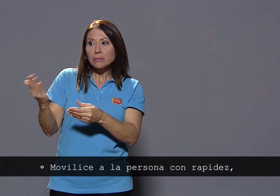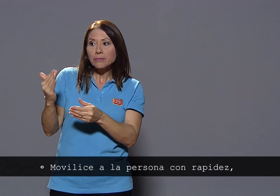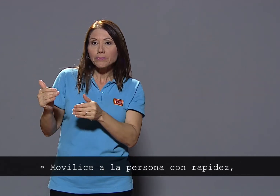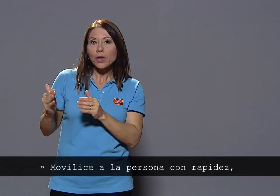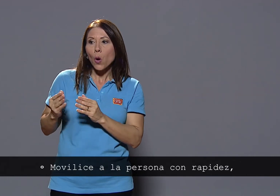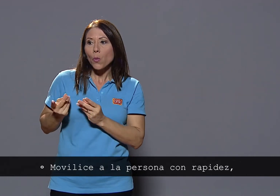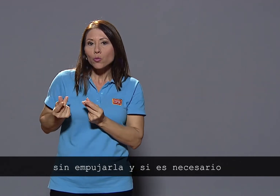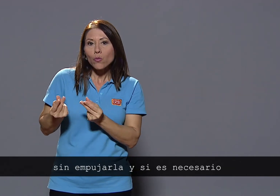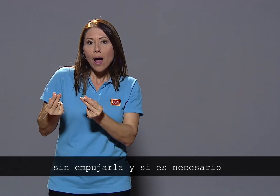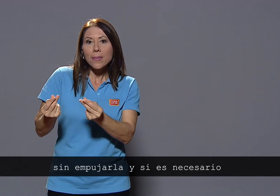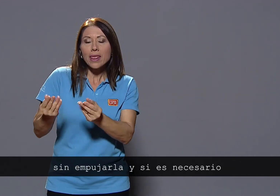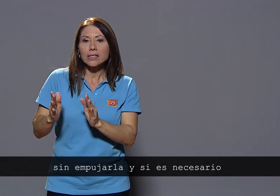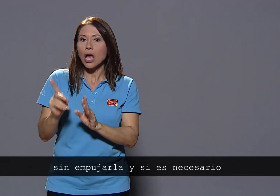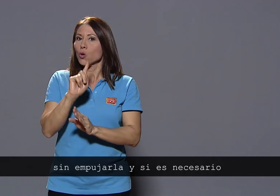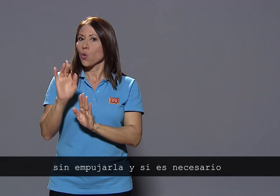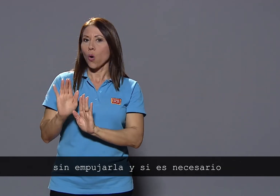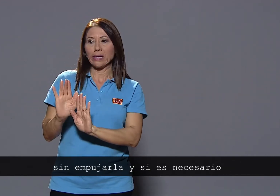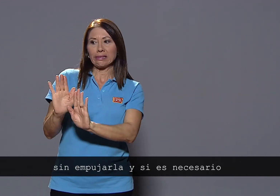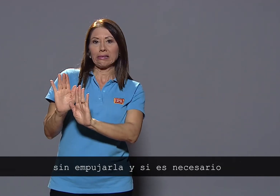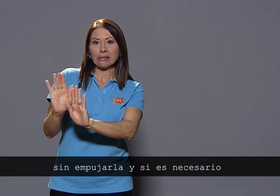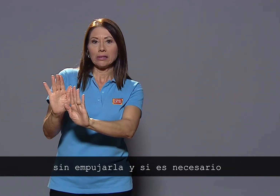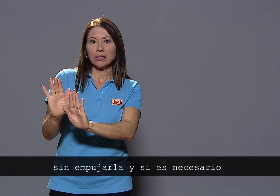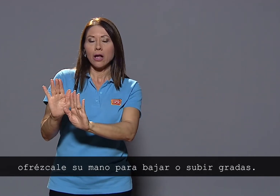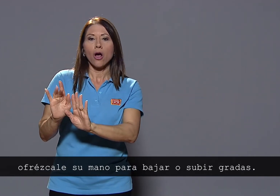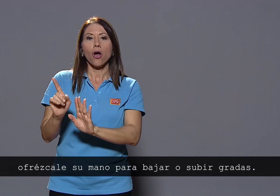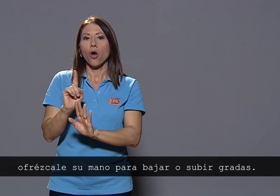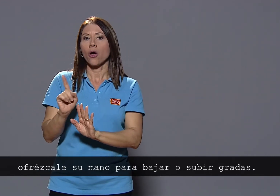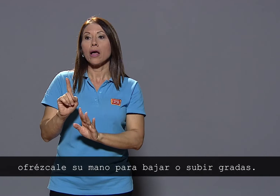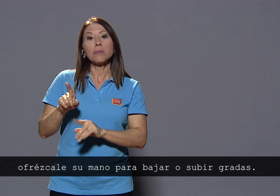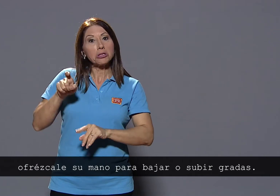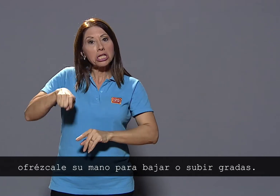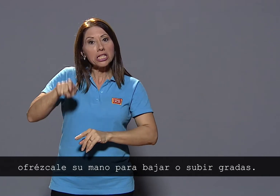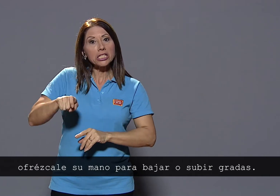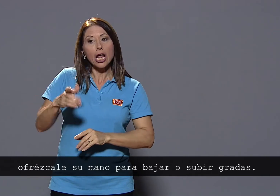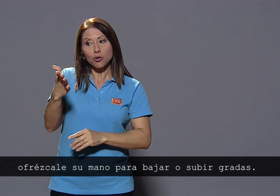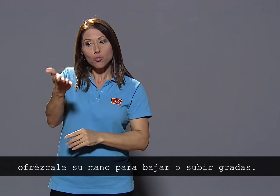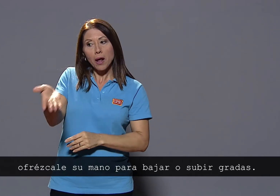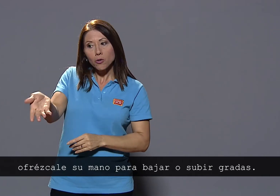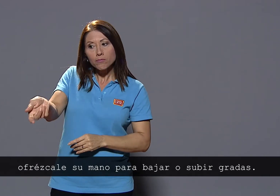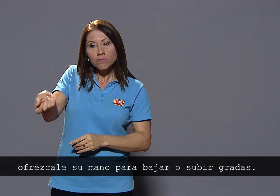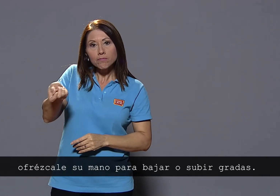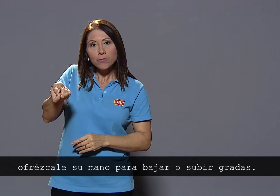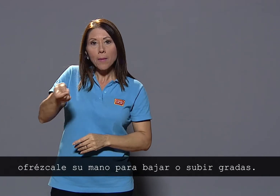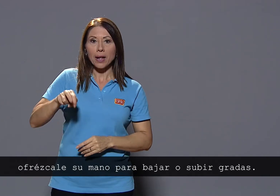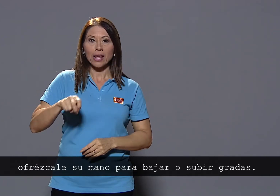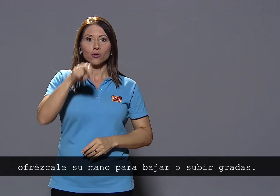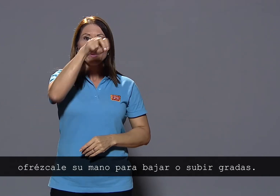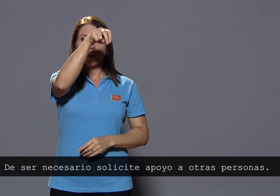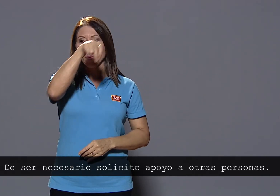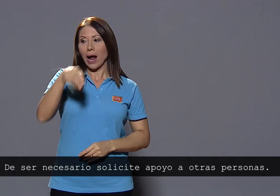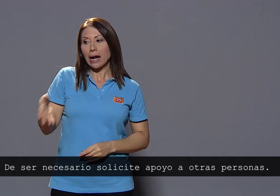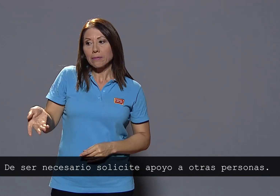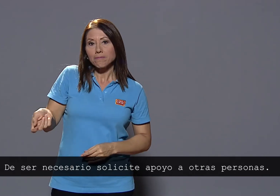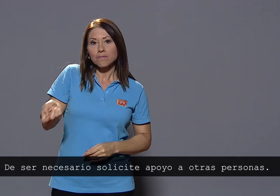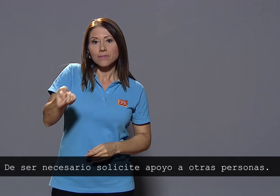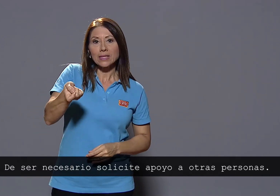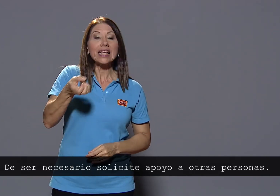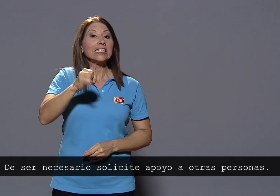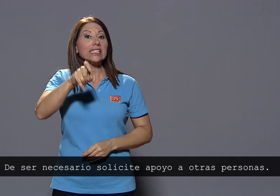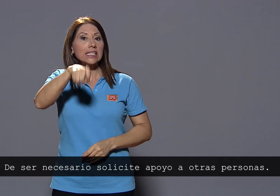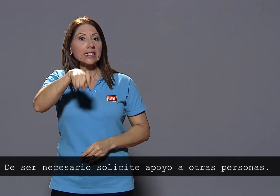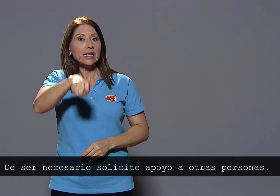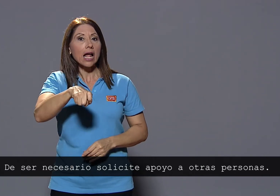persona con rapidez, sin empujarla, y si es necesario, ofrézcale su mano para bajar o subir gradas. De ser